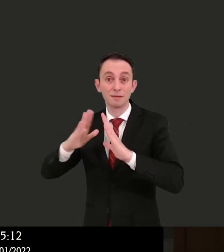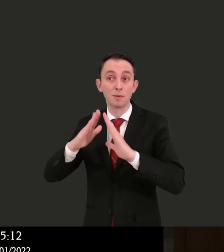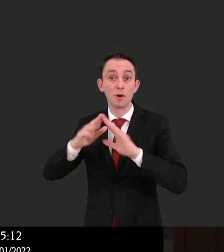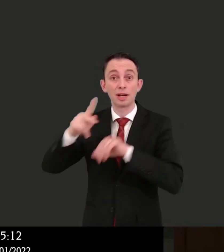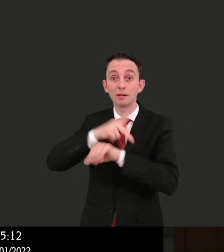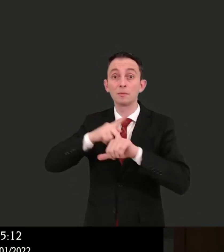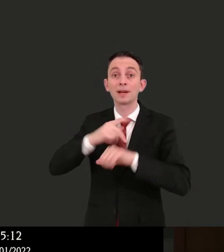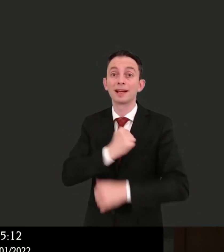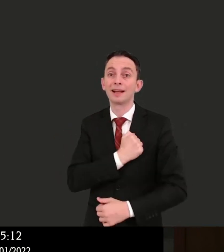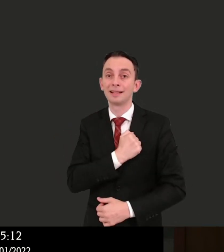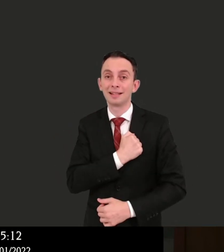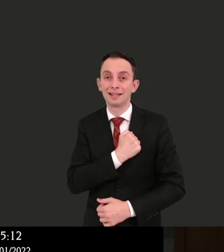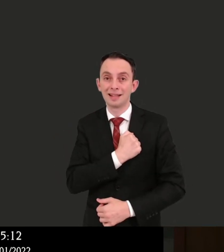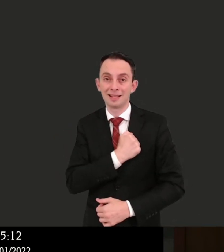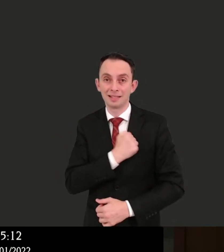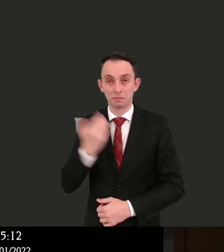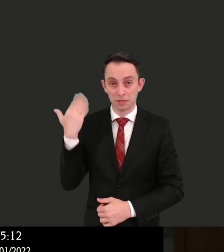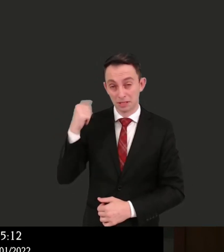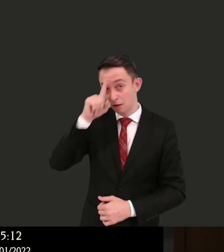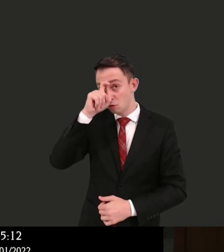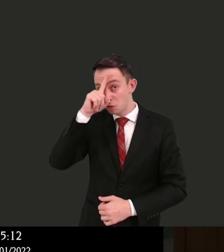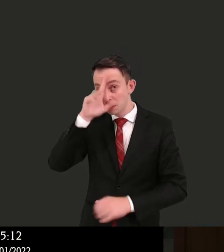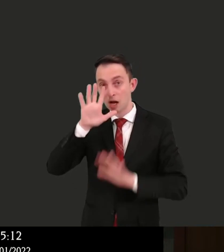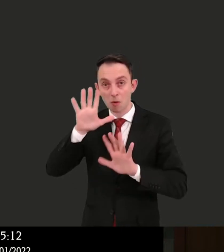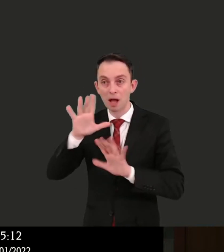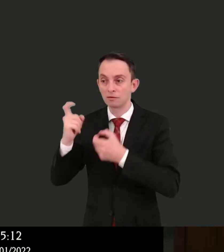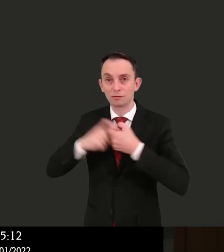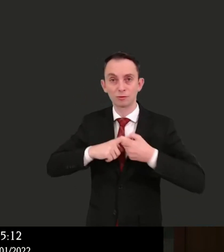Canadá, teve alta e já está em casa.